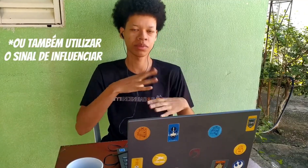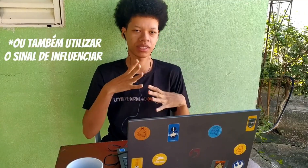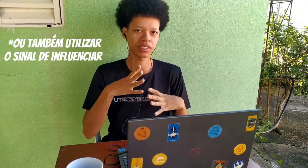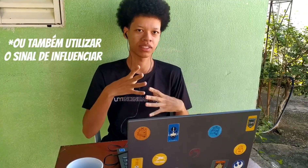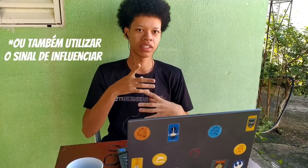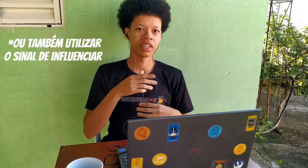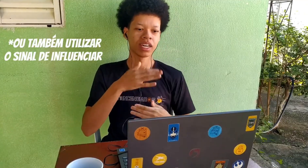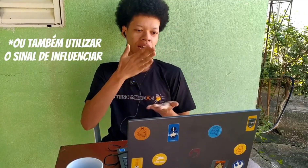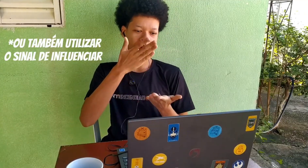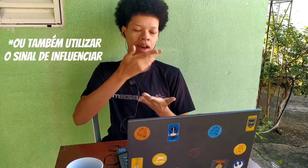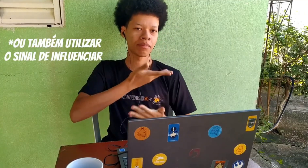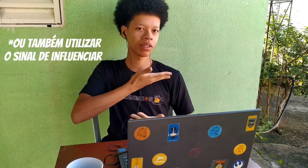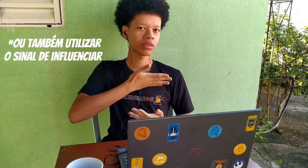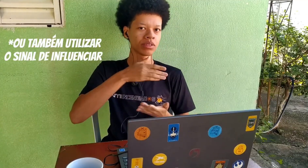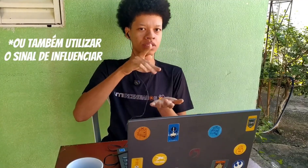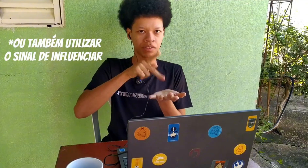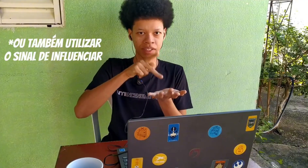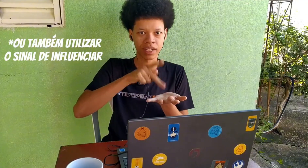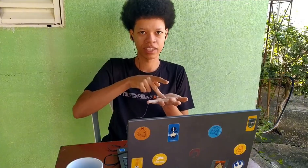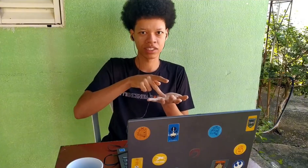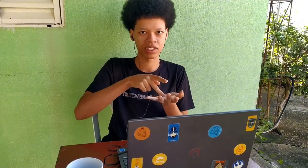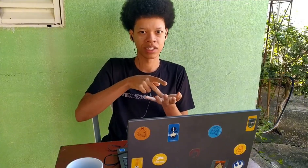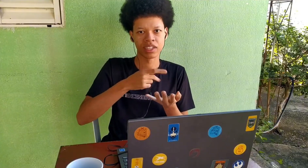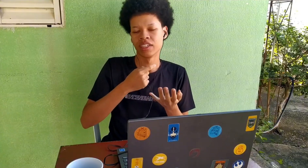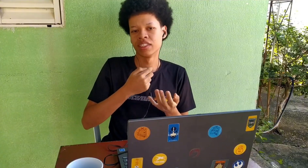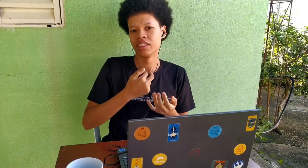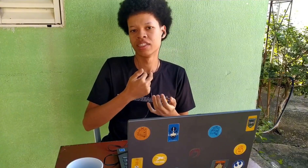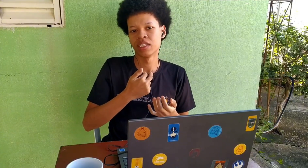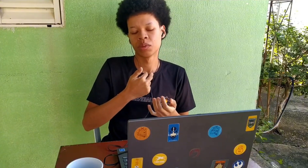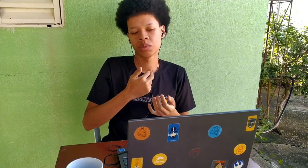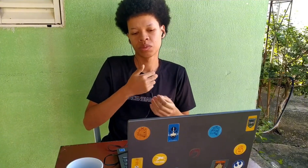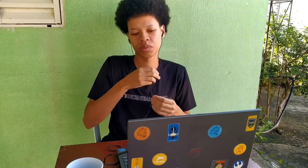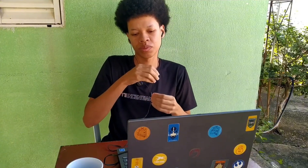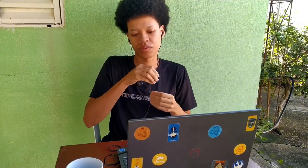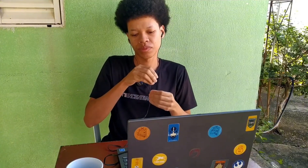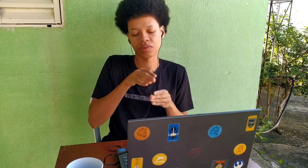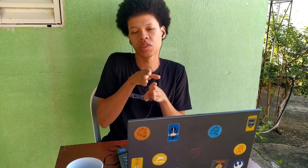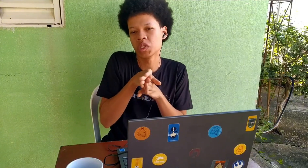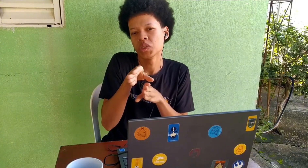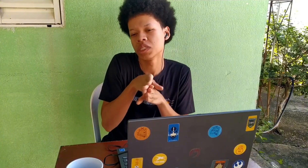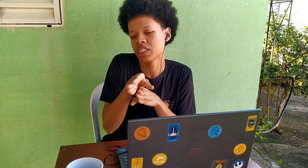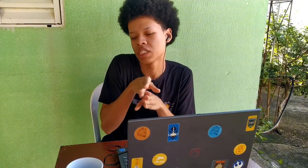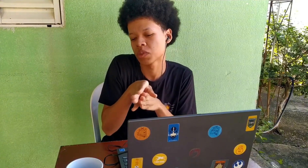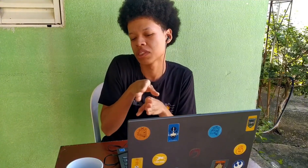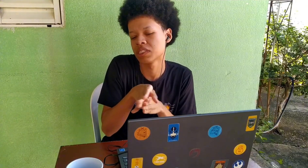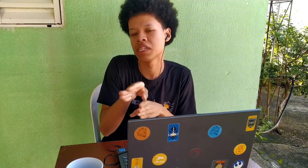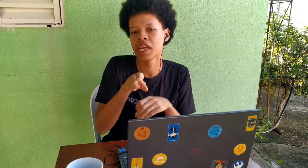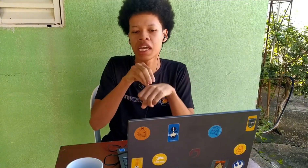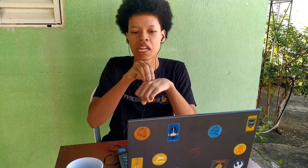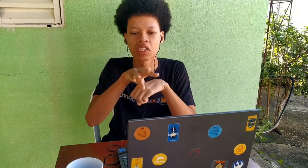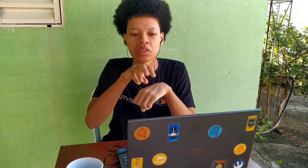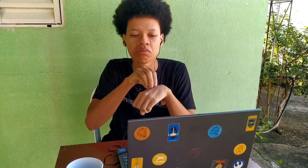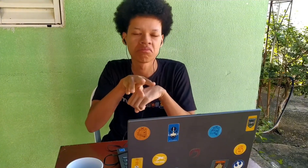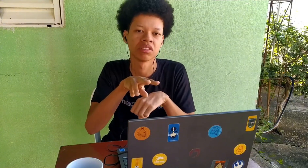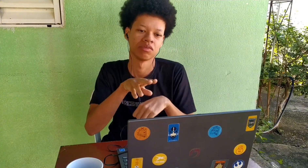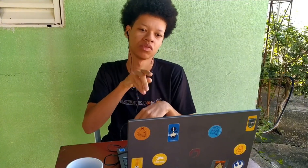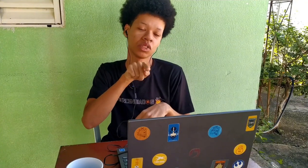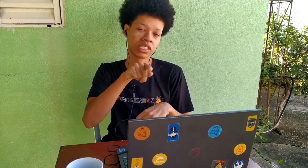assim, amigo de verdade não te aconselha